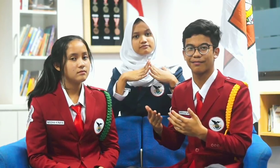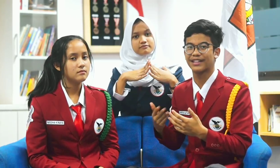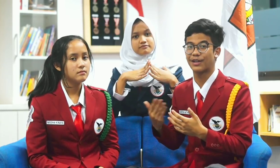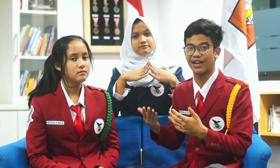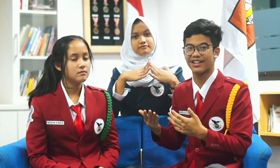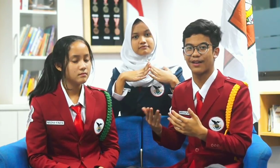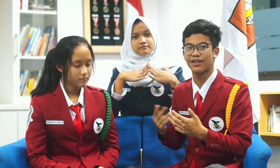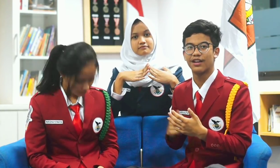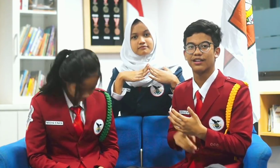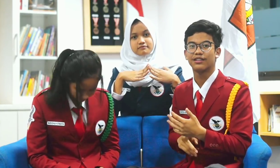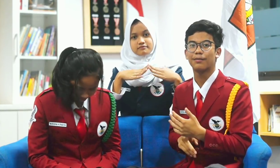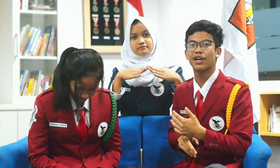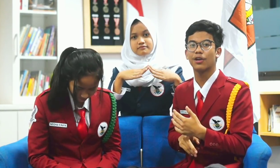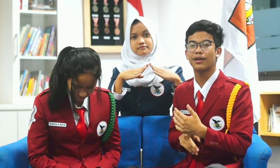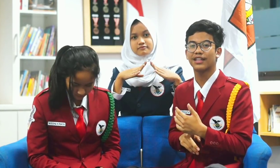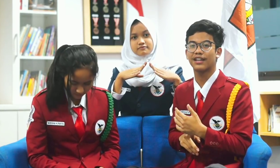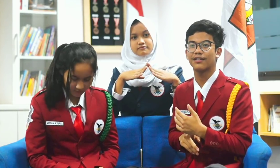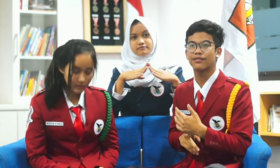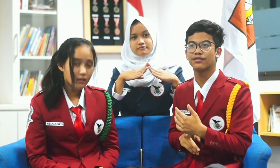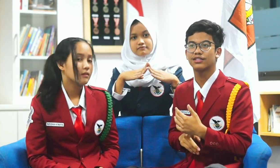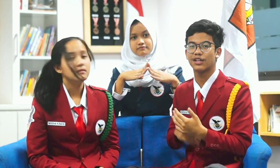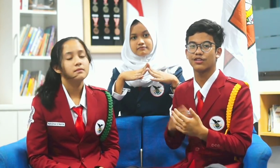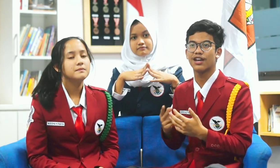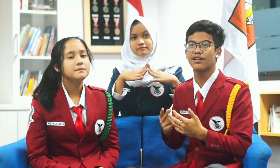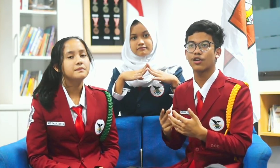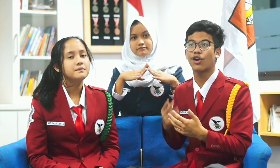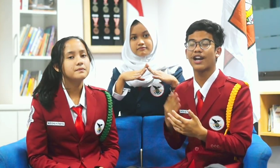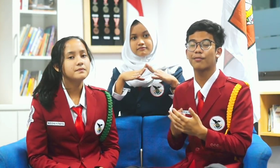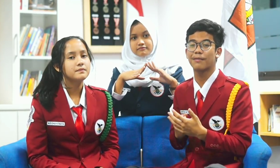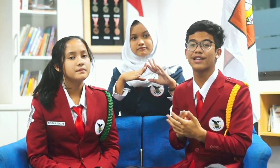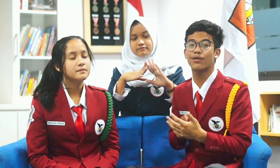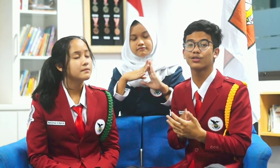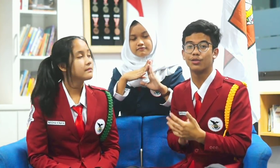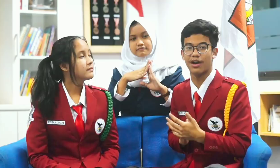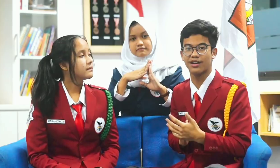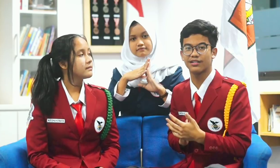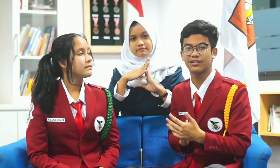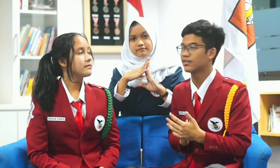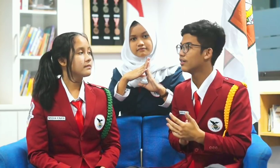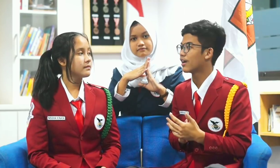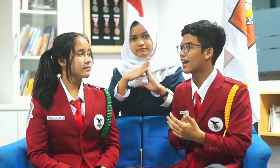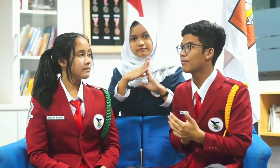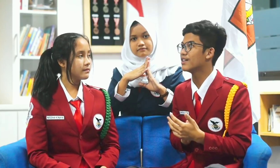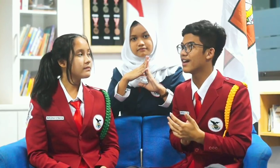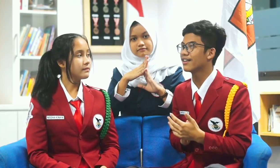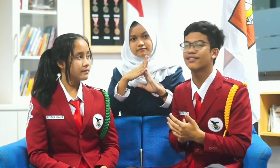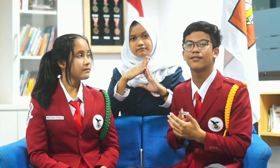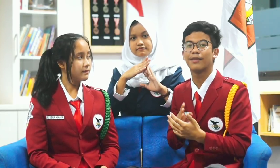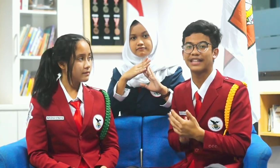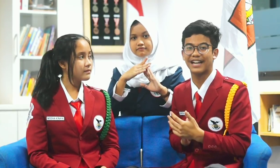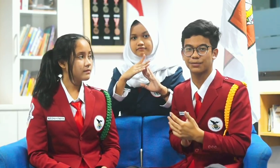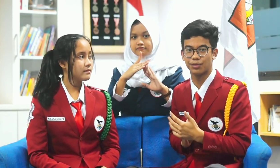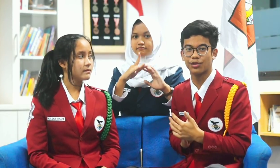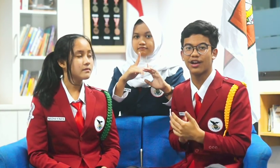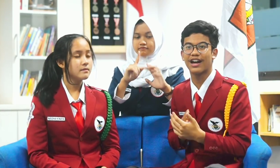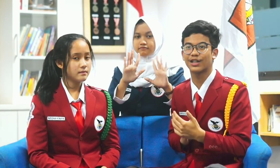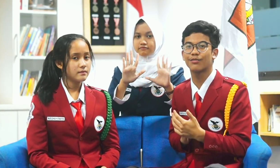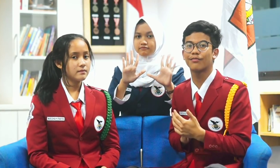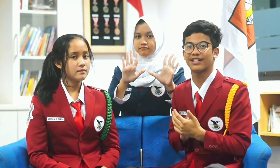materi UN-nya. Tapi kalau materi selanjutnya, kalau kalian punya banyak waktu luang, kalian belajar materi kelas 10 atau